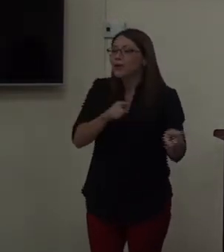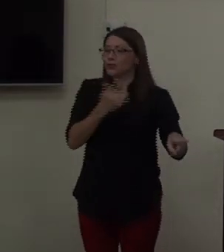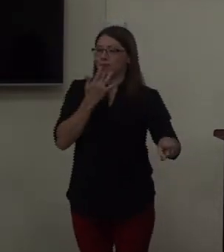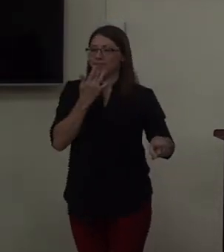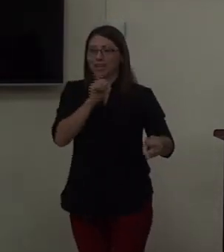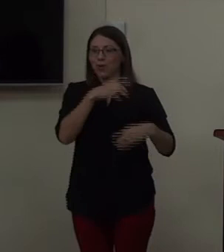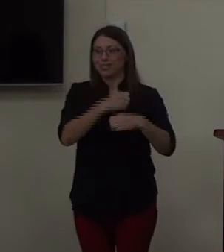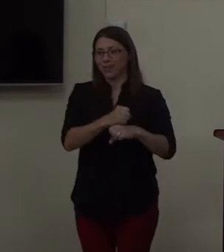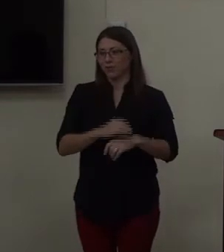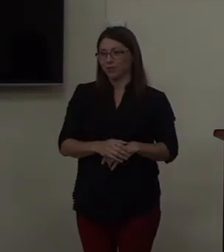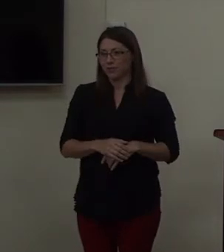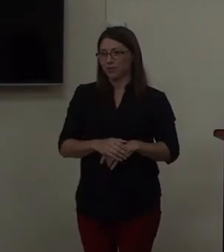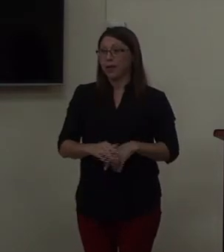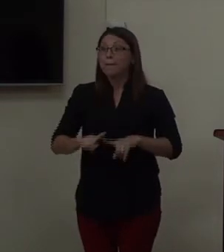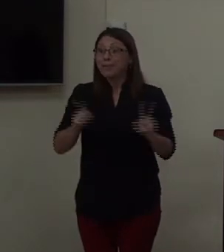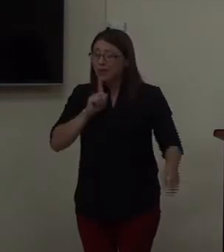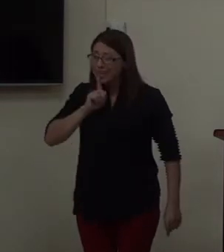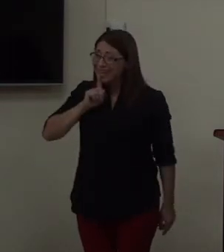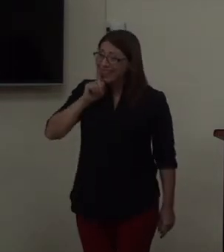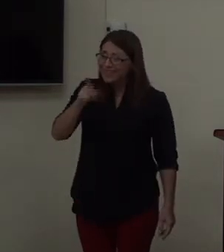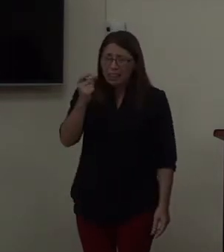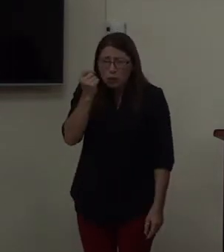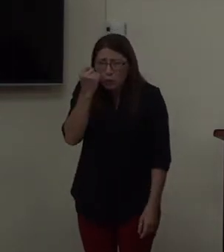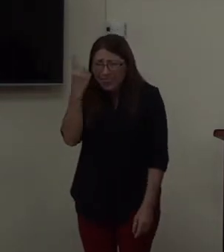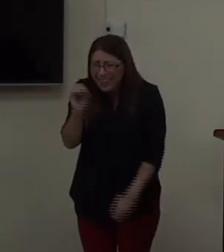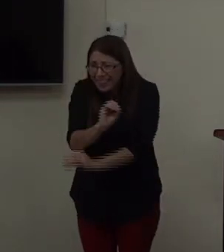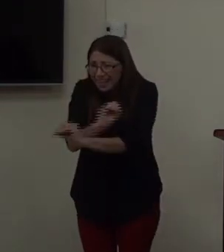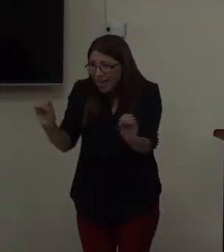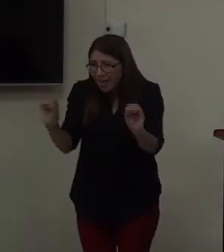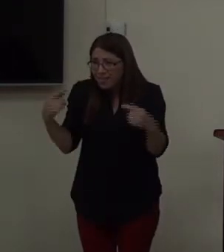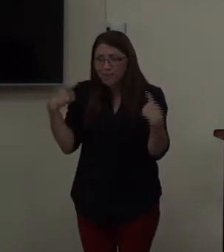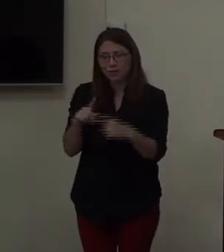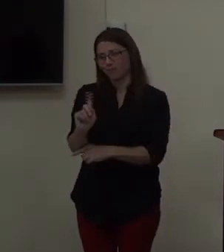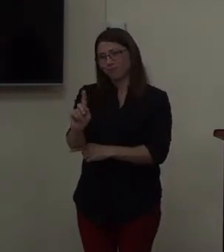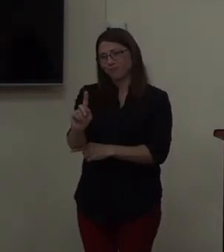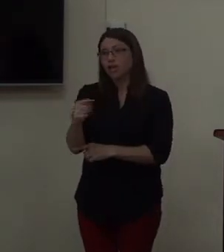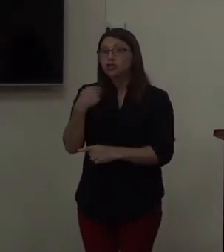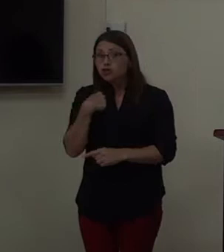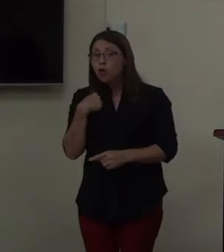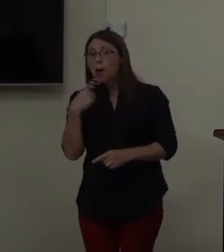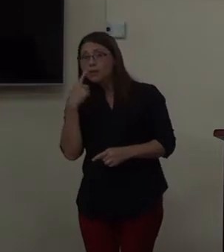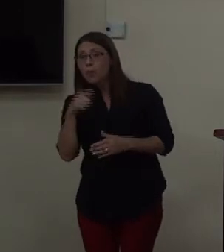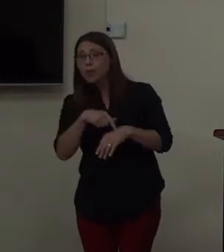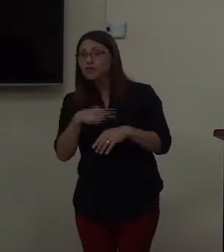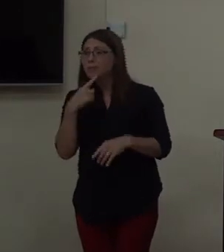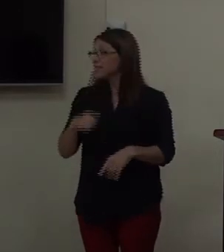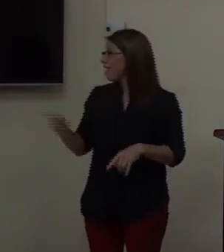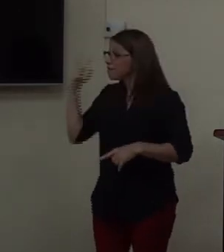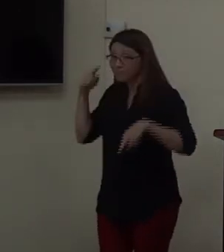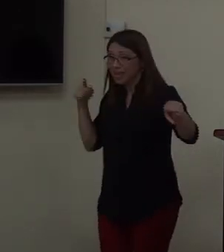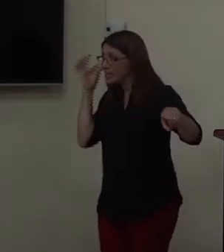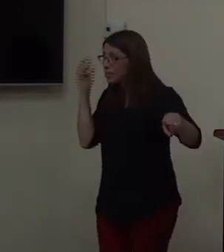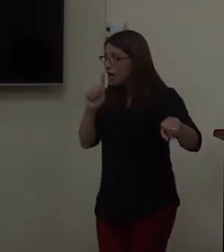vean forzados. Pero que de verdad no entienda nada de español, ¿verdad? O sea, yo constantemente me he encontrado con momentos que me dicen, esta señora no habla nada de